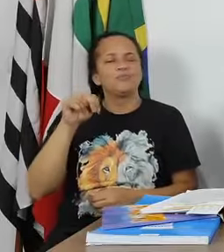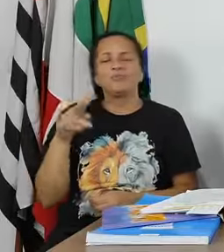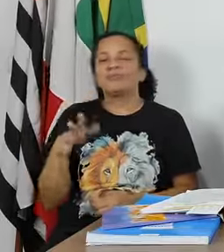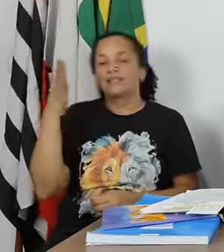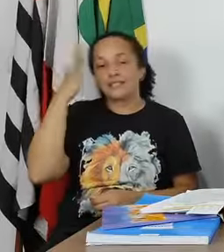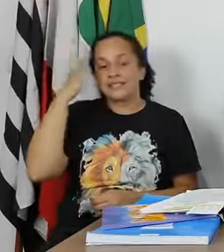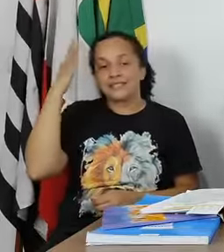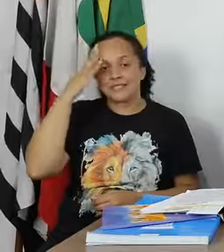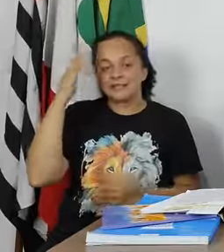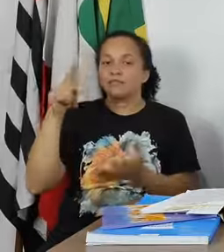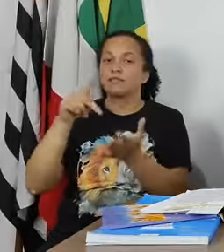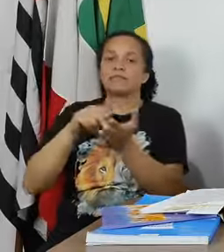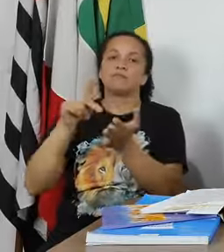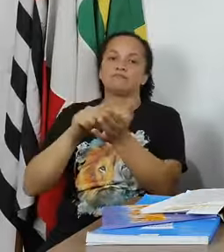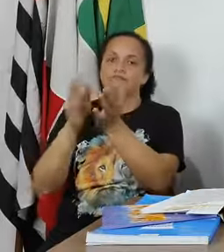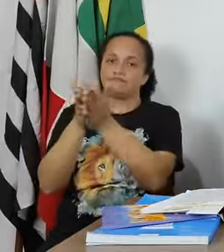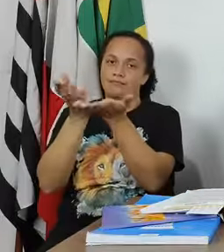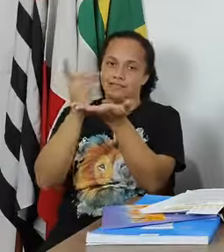verdade.